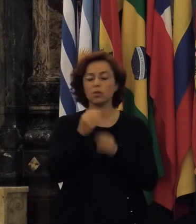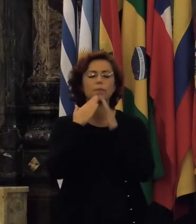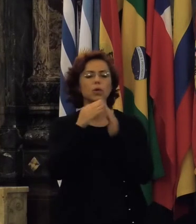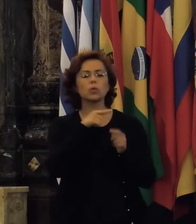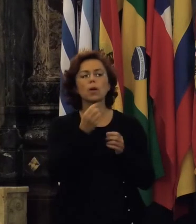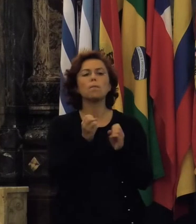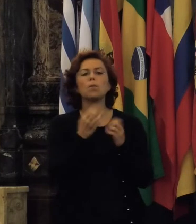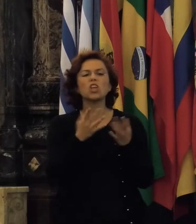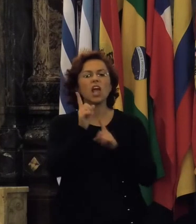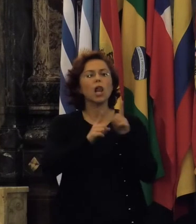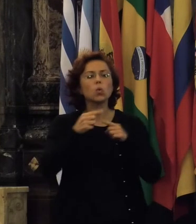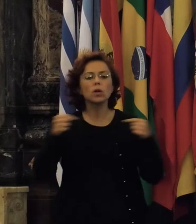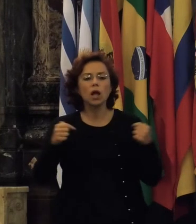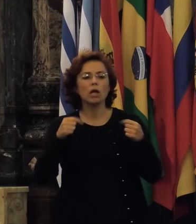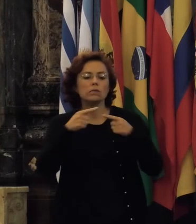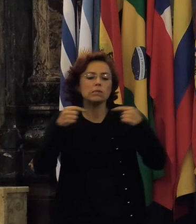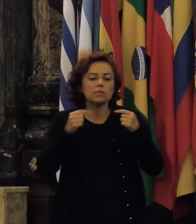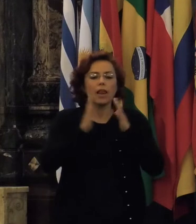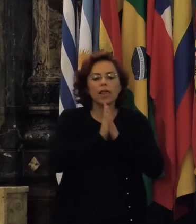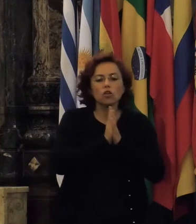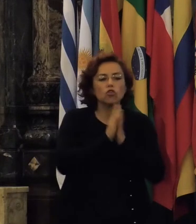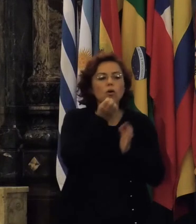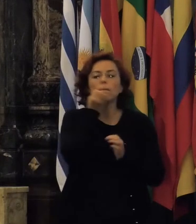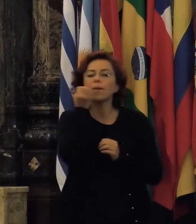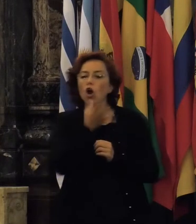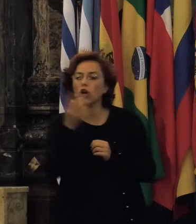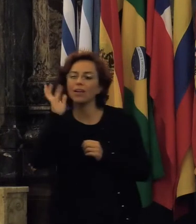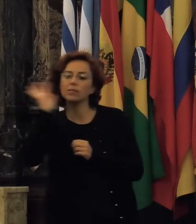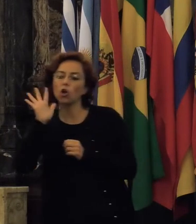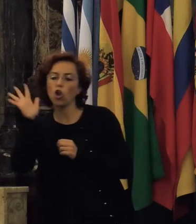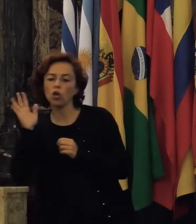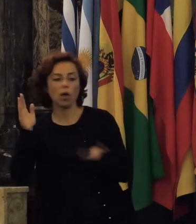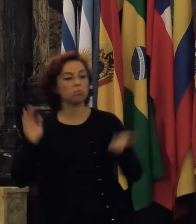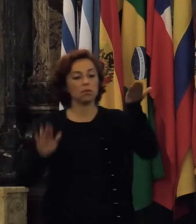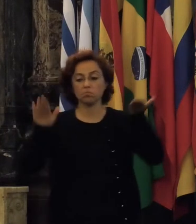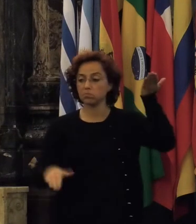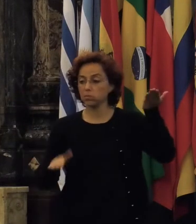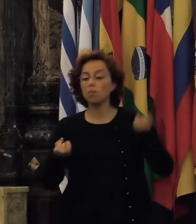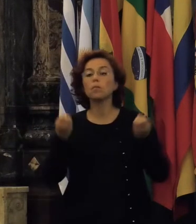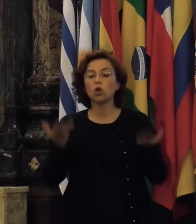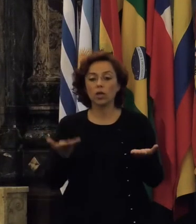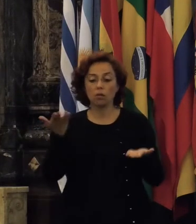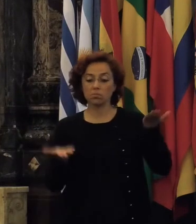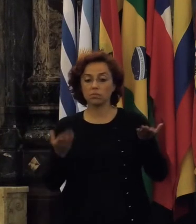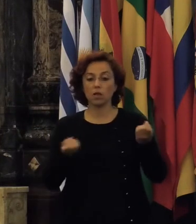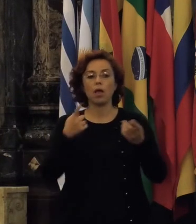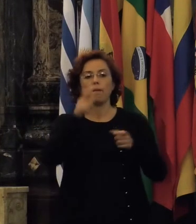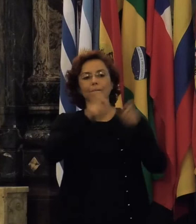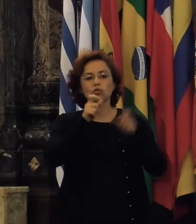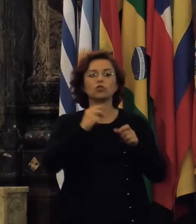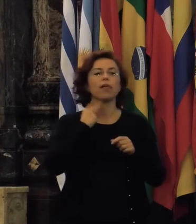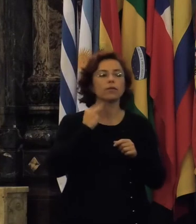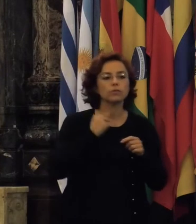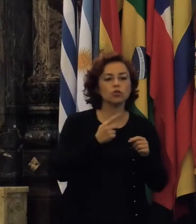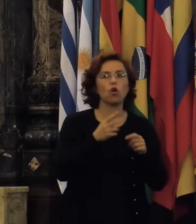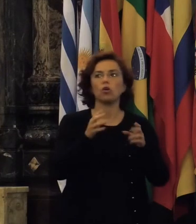prácticas religiosas son más efectivas que la psicología respecto de la atención de personas con adicciones,